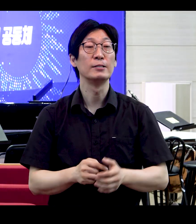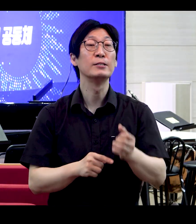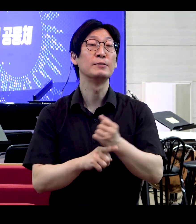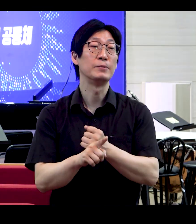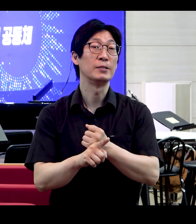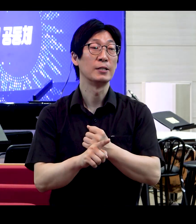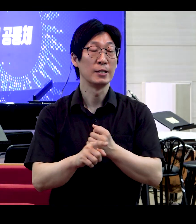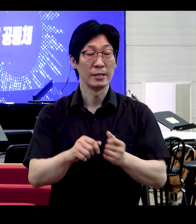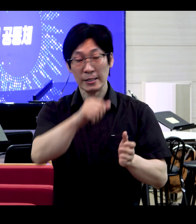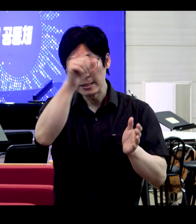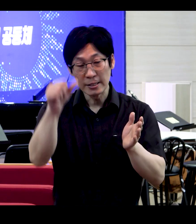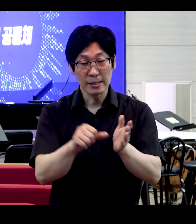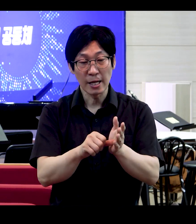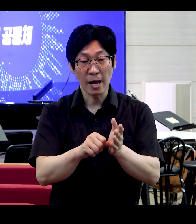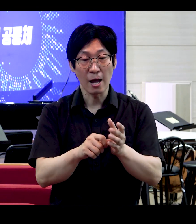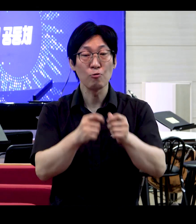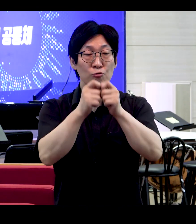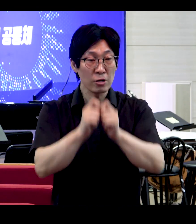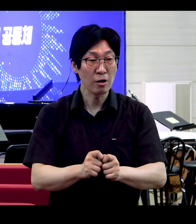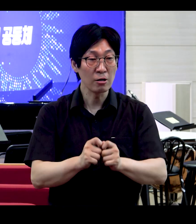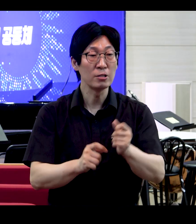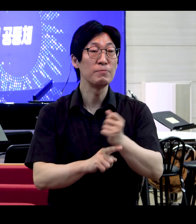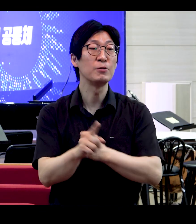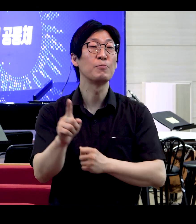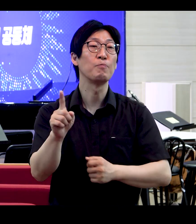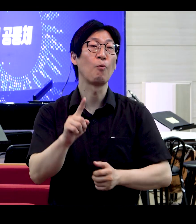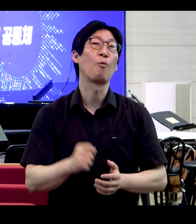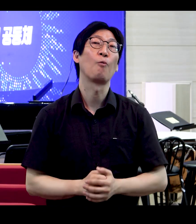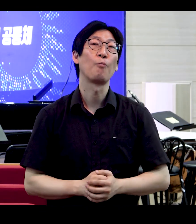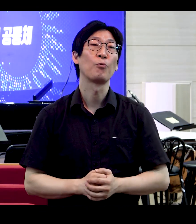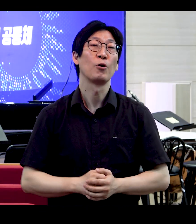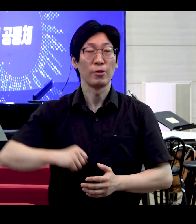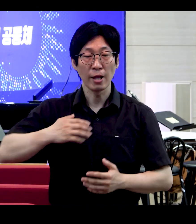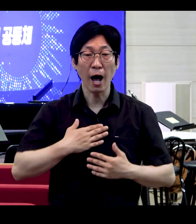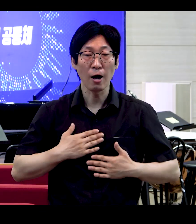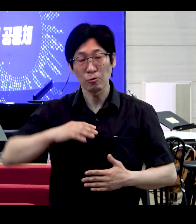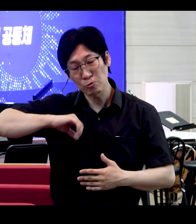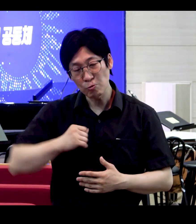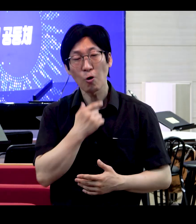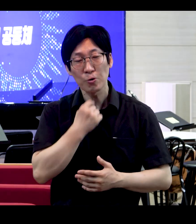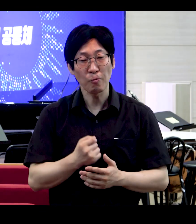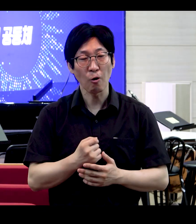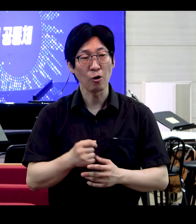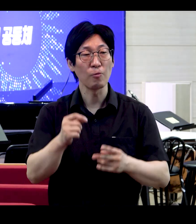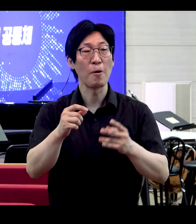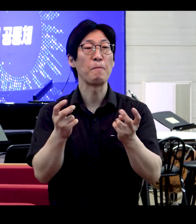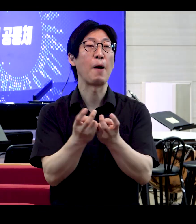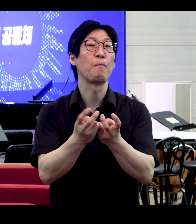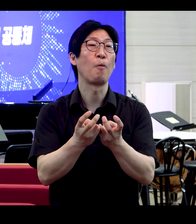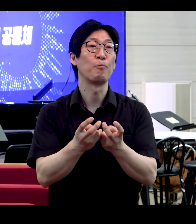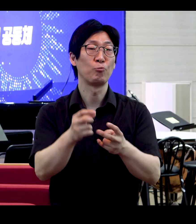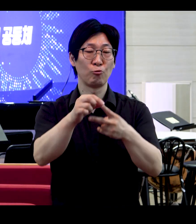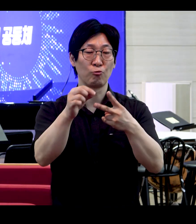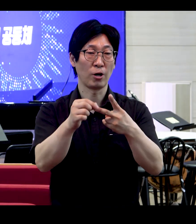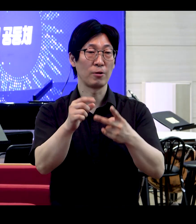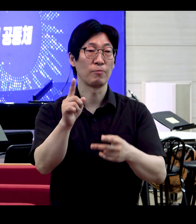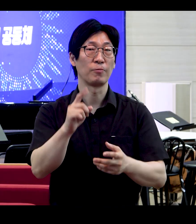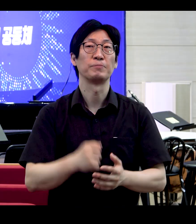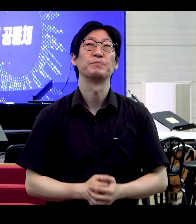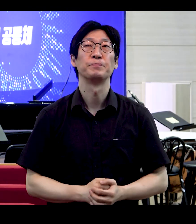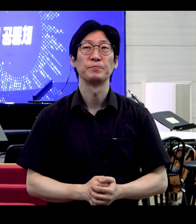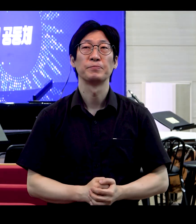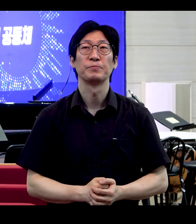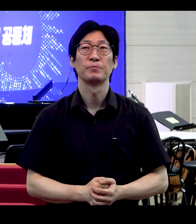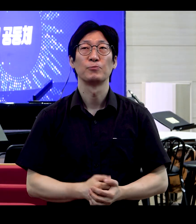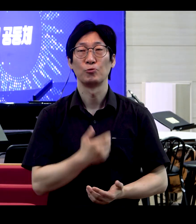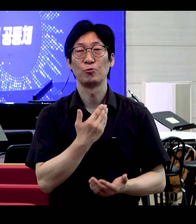한다면 어떤 인생을 말하는가? 방주로 들어가라, 여기 순종하는 어떤 그런 것은 구체적으로 어떤 인생을 말하는가?